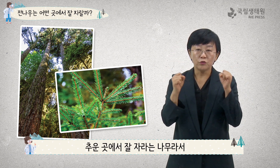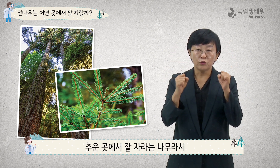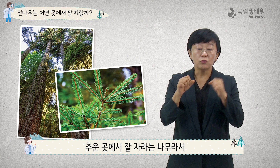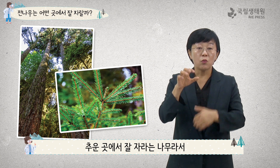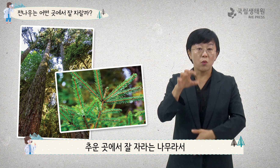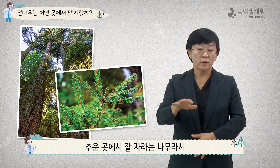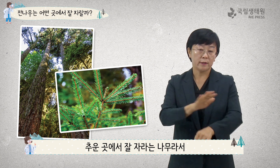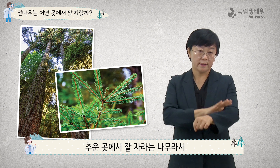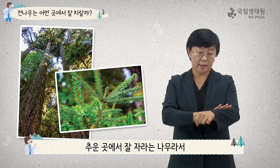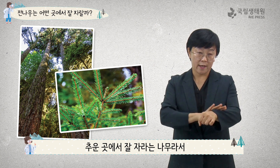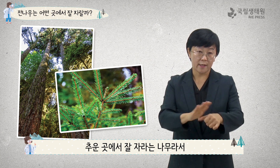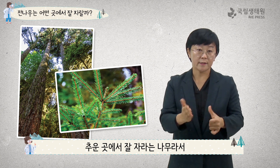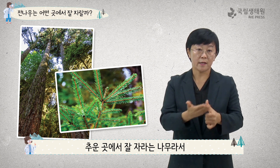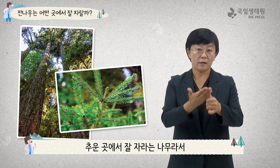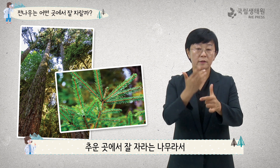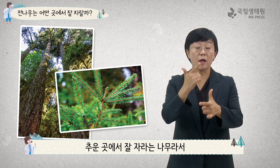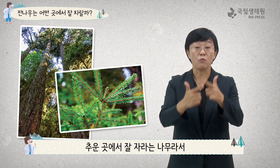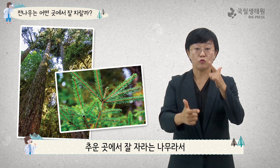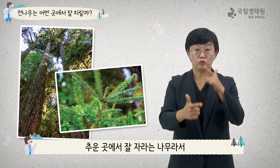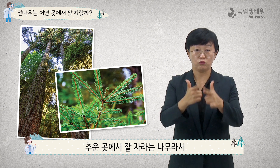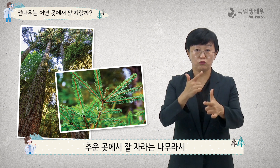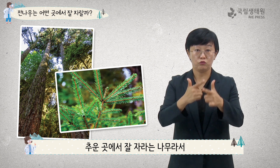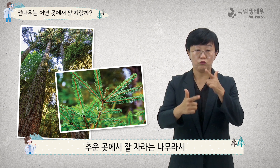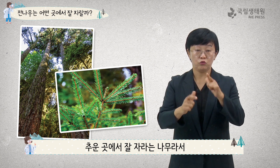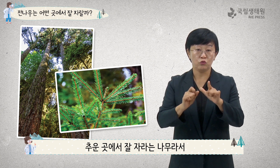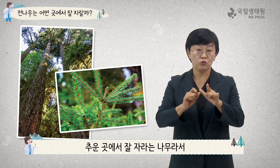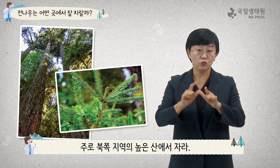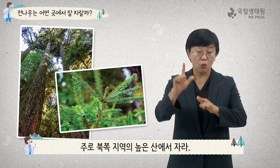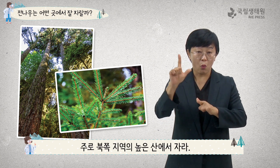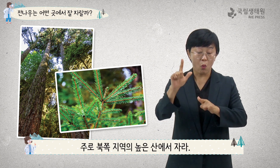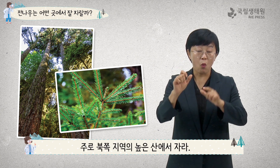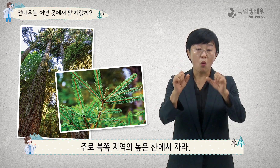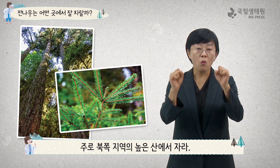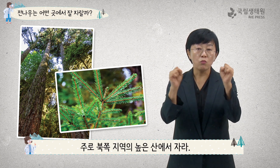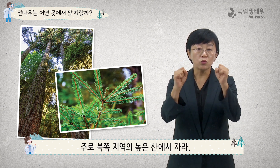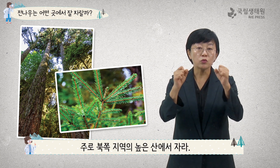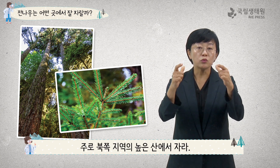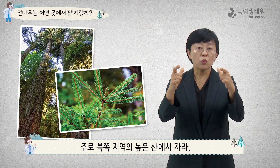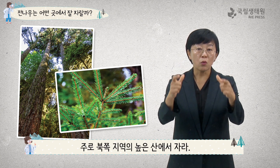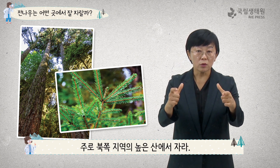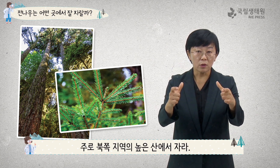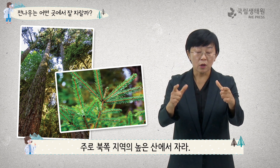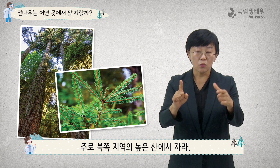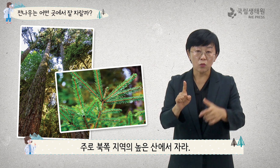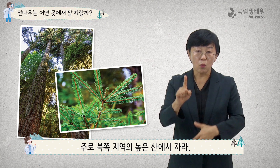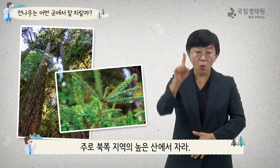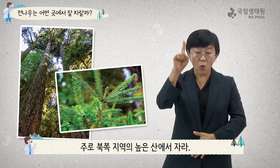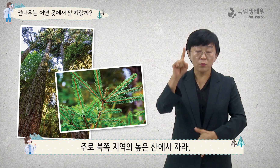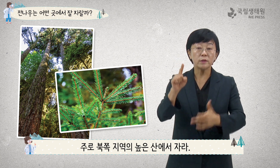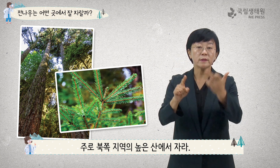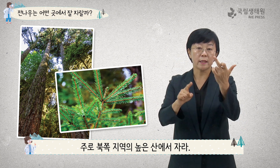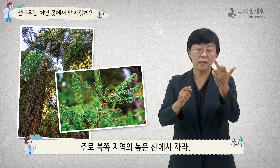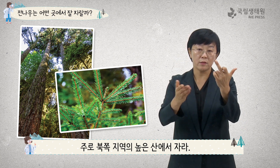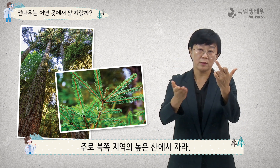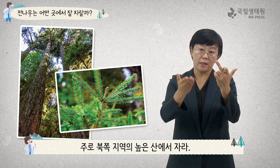추운 곳에서 잘 자라는 나무라서 주로 북쪽 지역의 높은 산에서 자라.